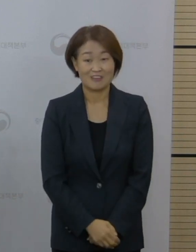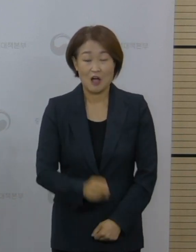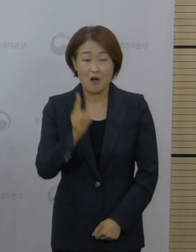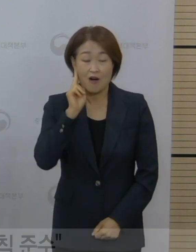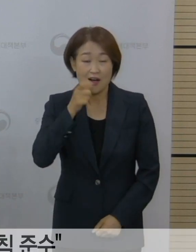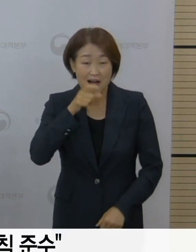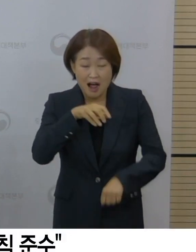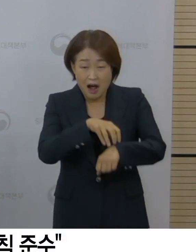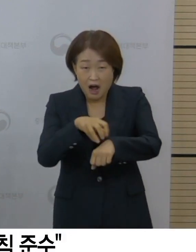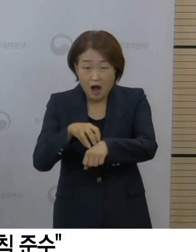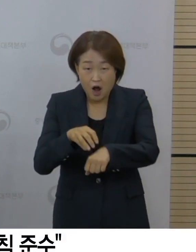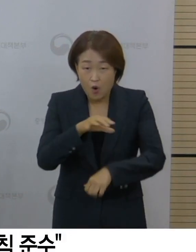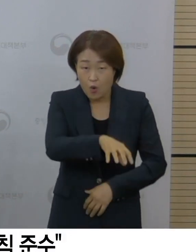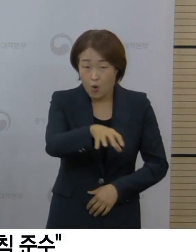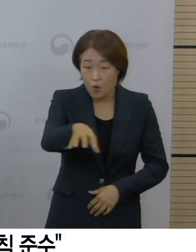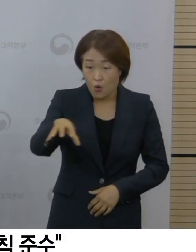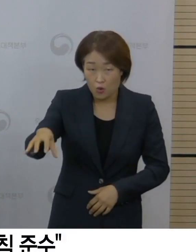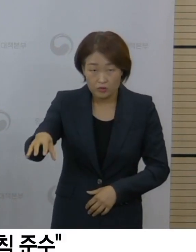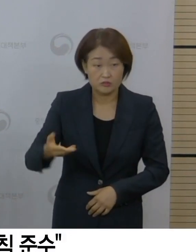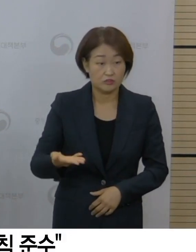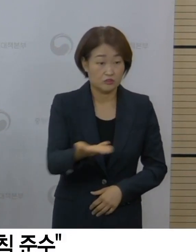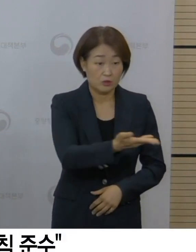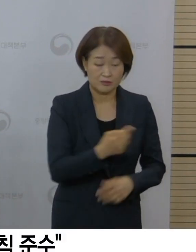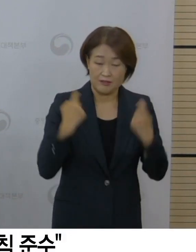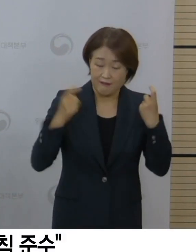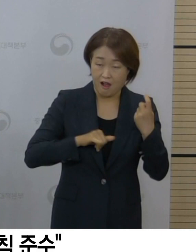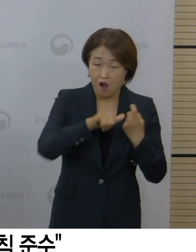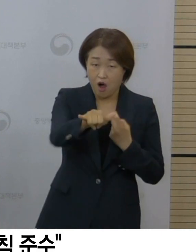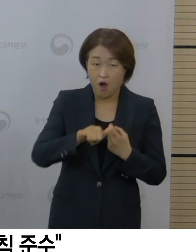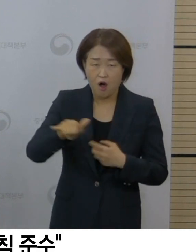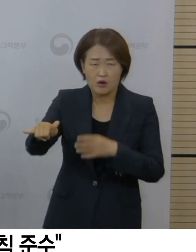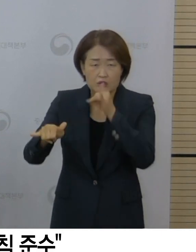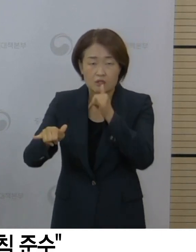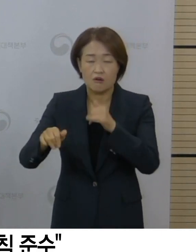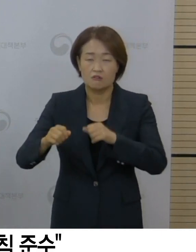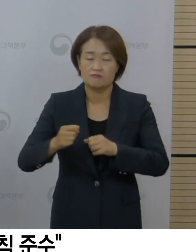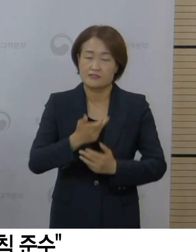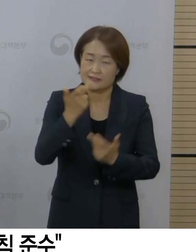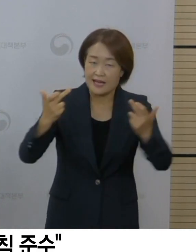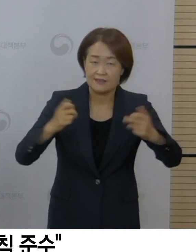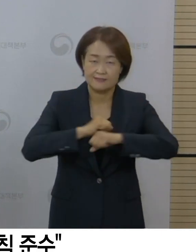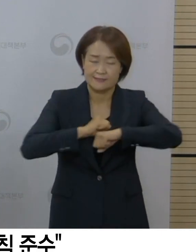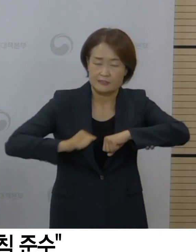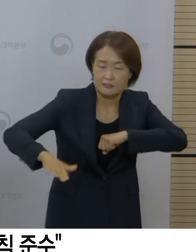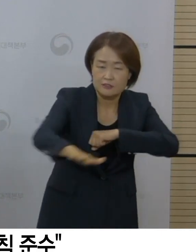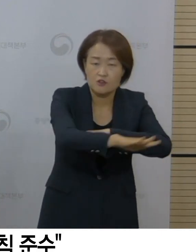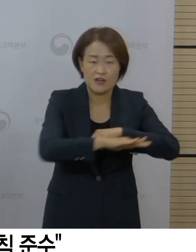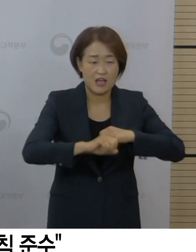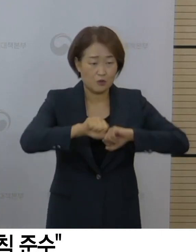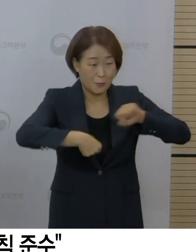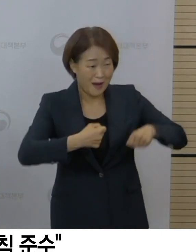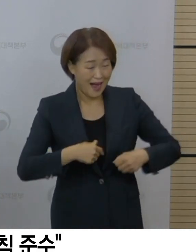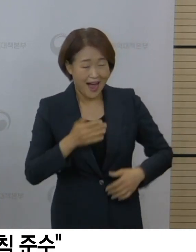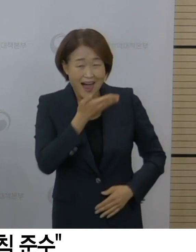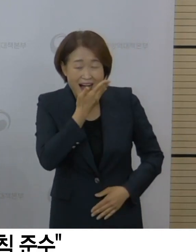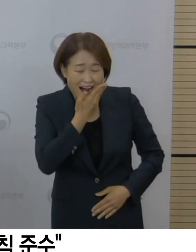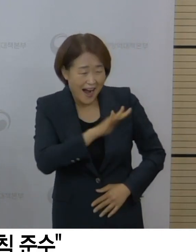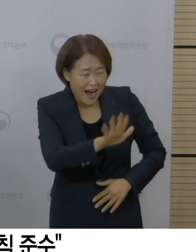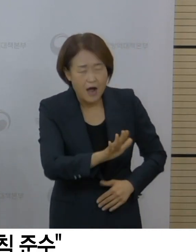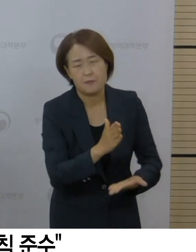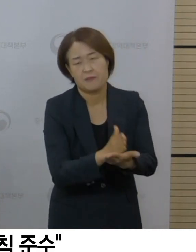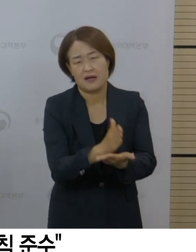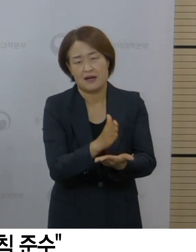원숭이 두창 발생 지역을 여행하시는 경우에 야생동물과 또 유증상자와의 접촉을 피해 주시고 마스크